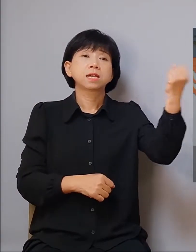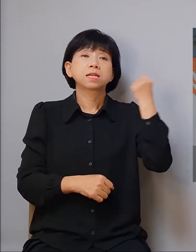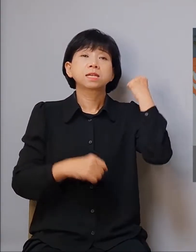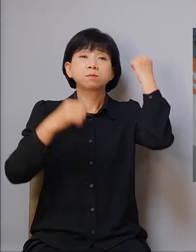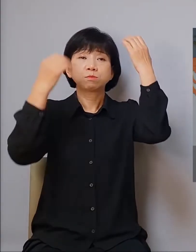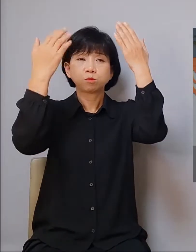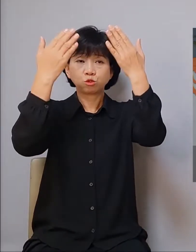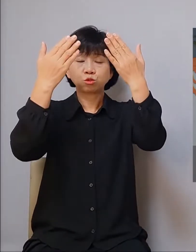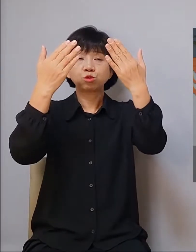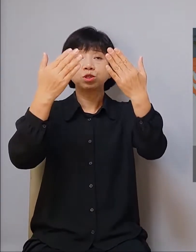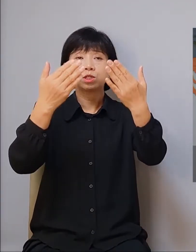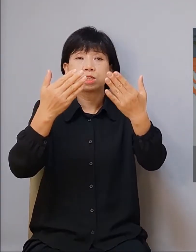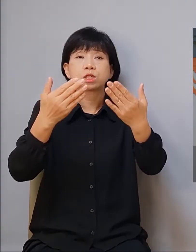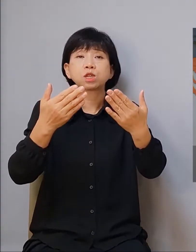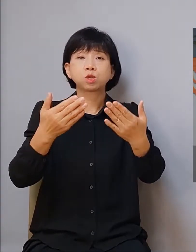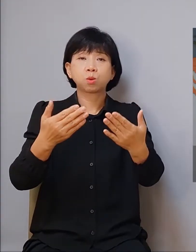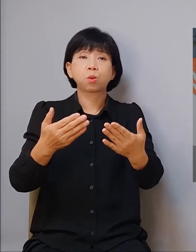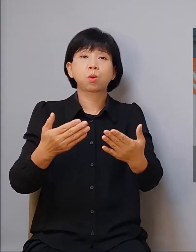자는